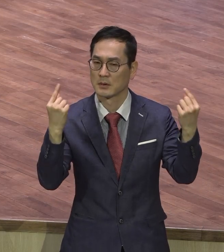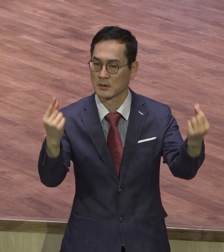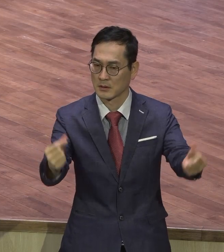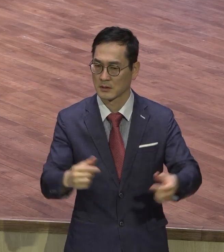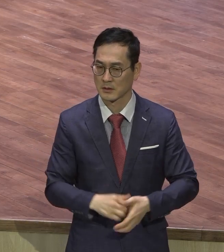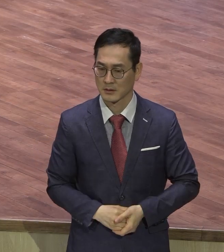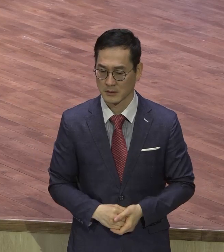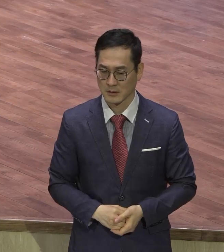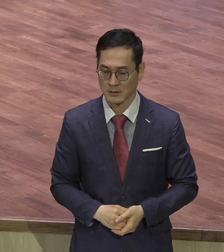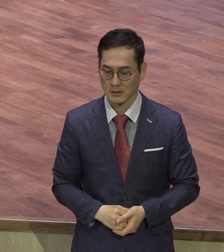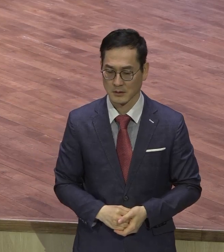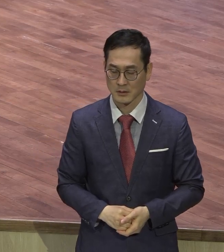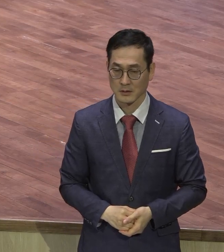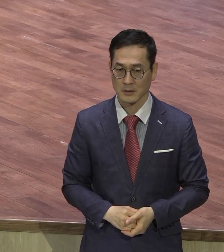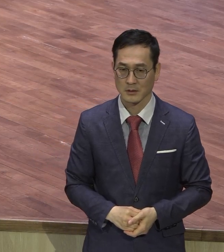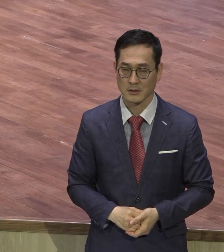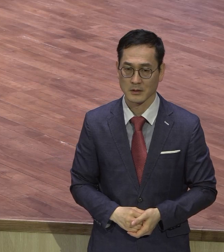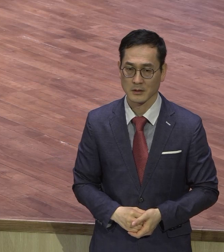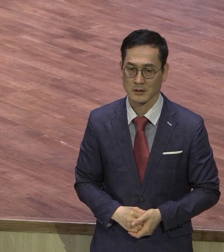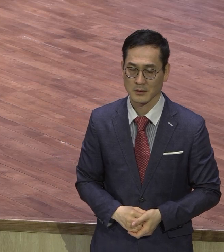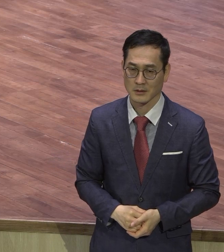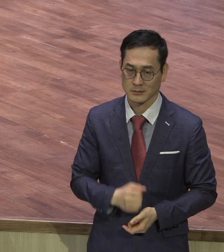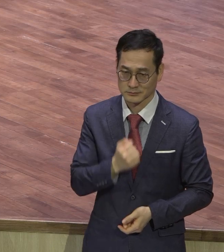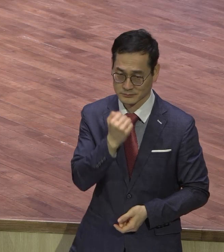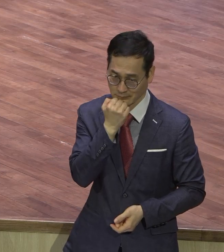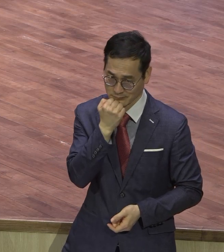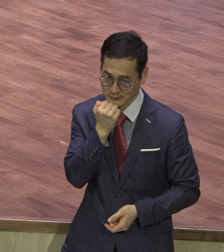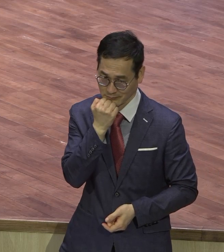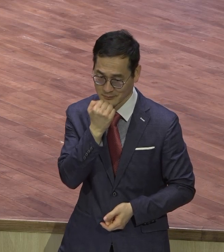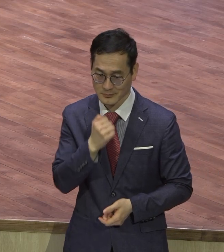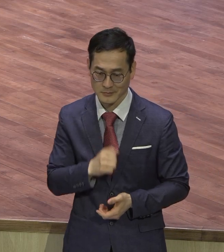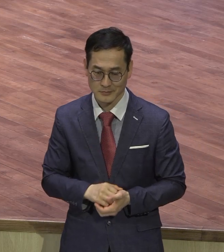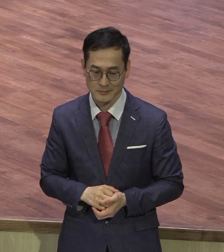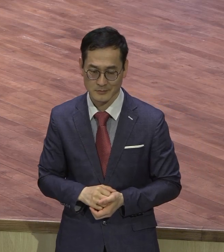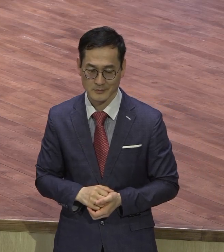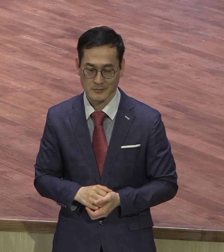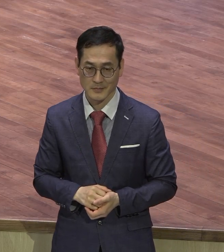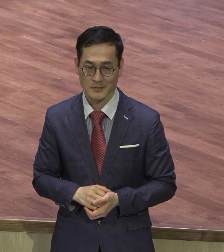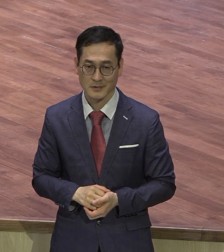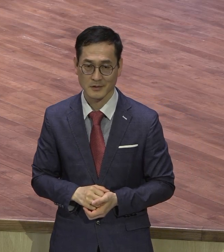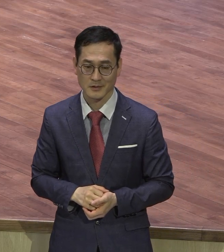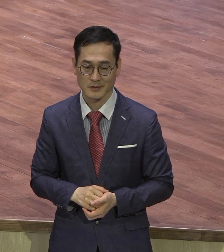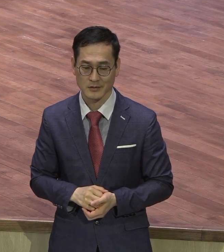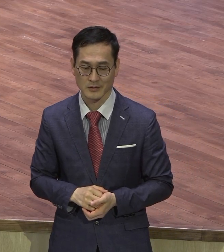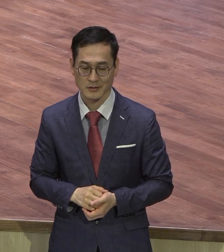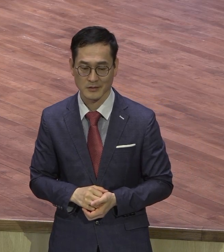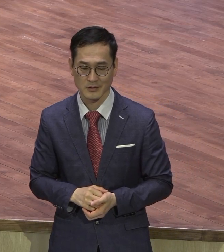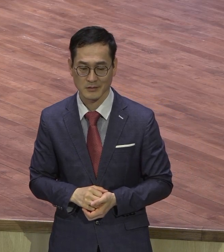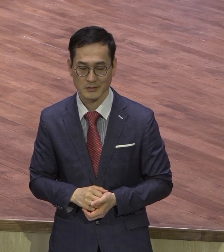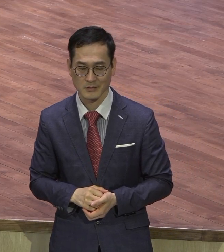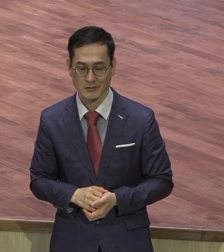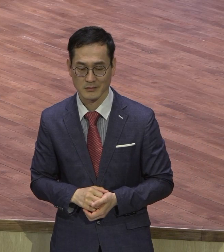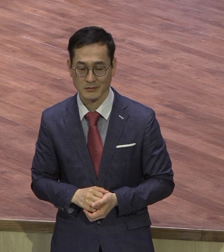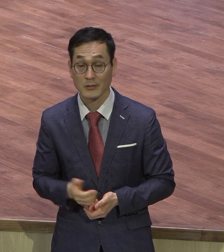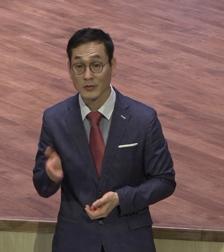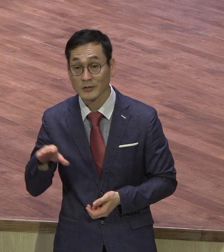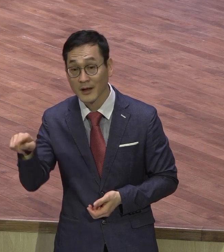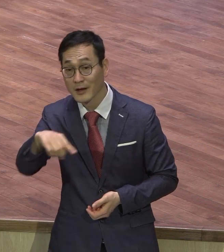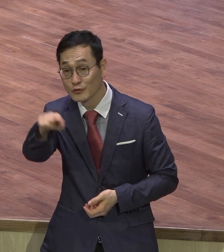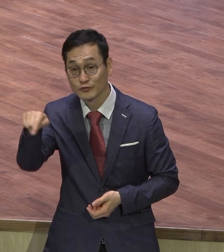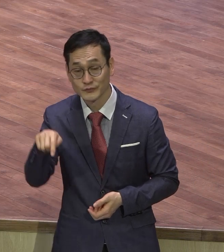우리가 볼 때 우리는 이 구원받은 영적인 사람이잖아요. 보면 알잖아요. 그런데 불신에서 야,